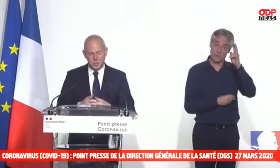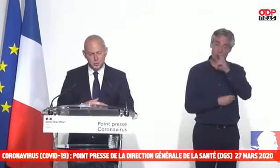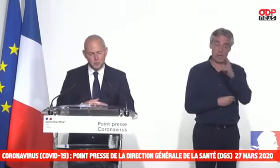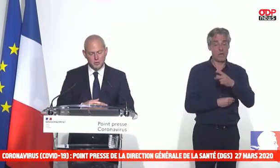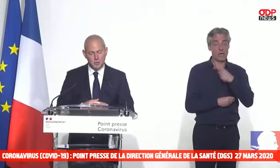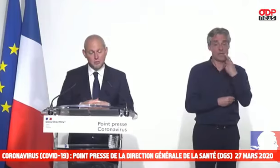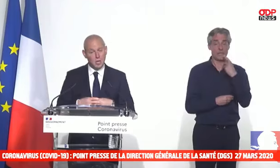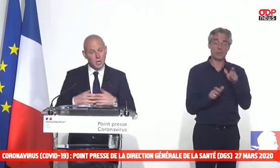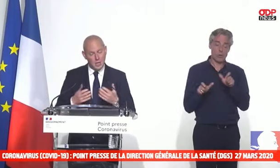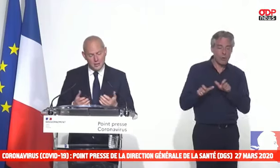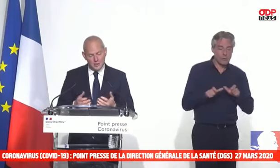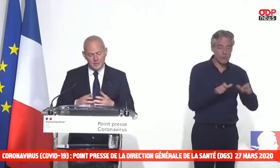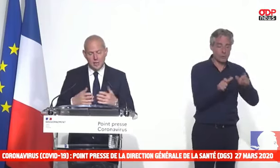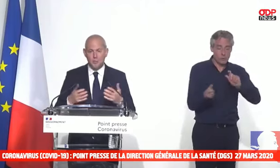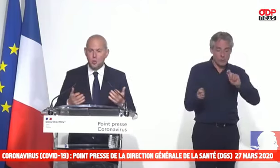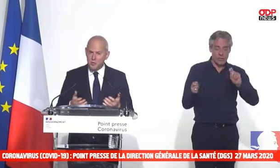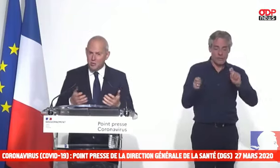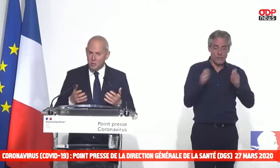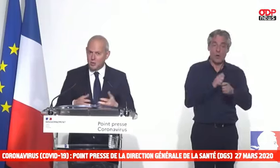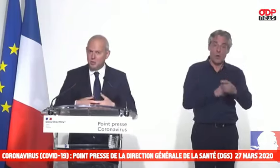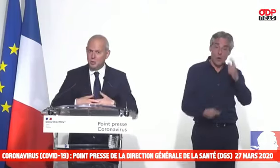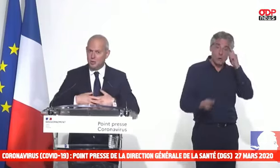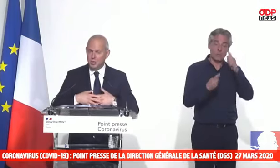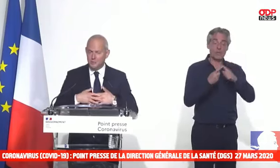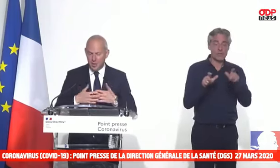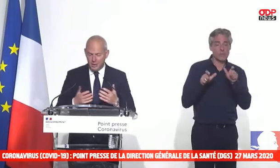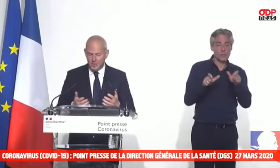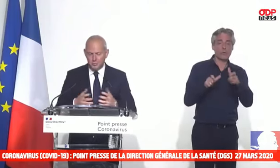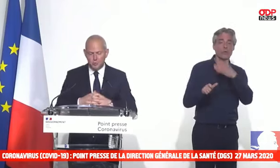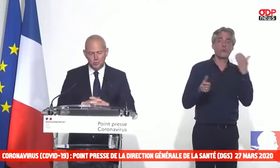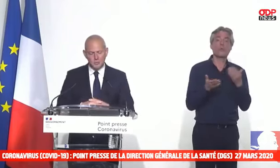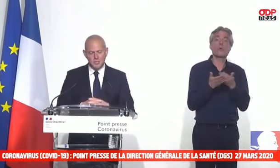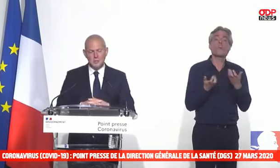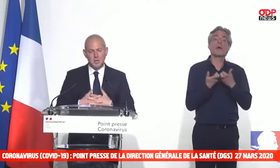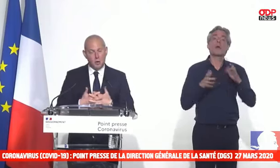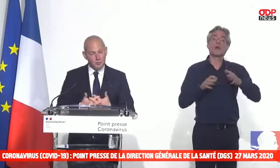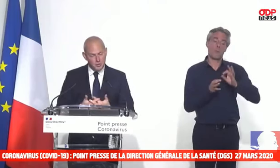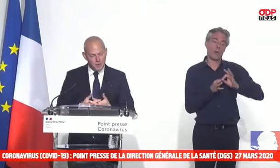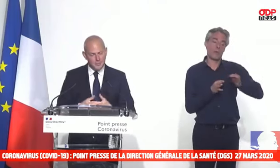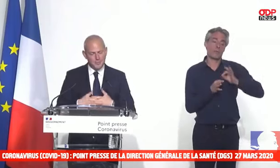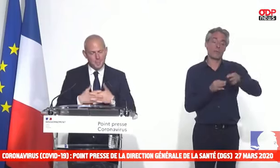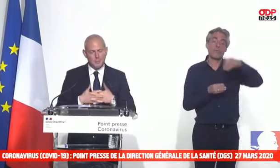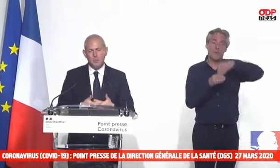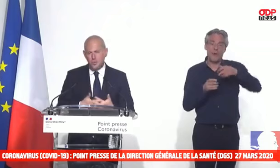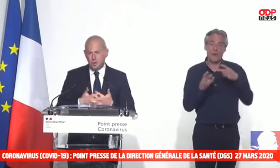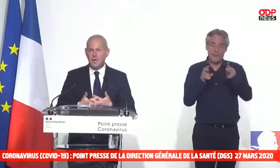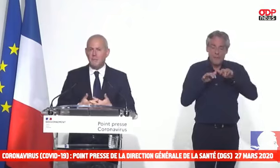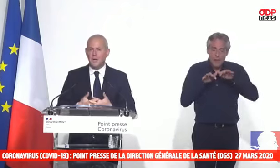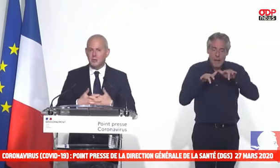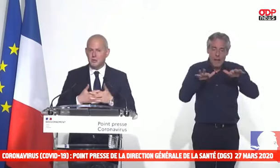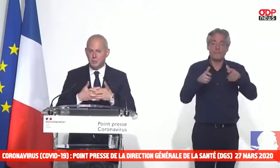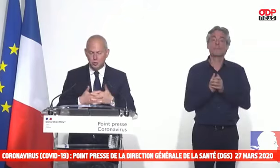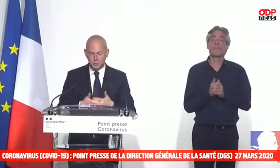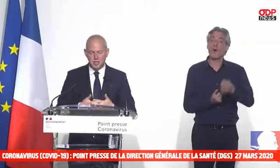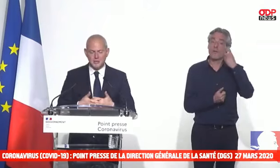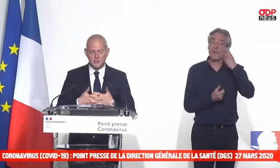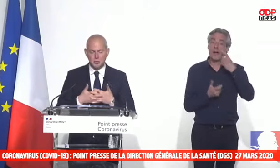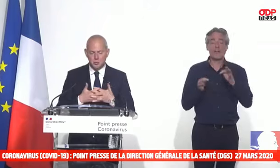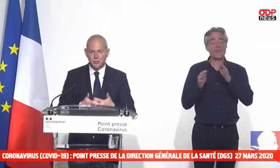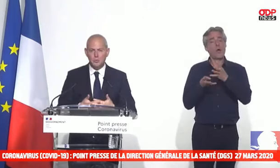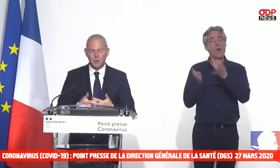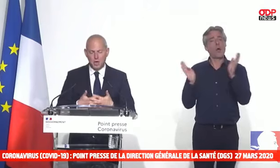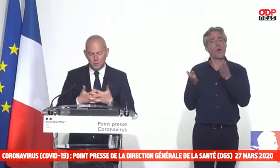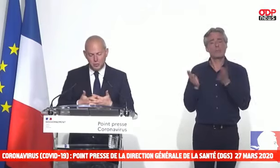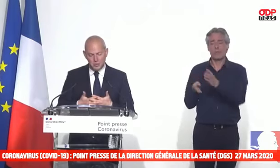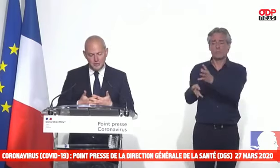de système de surveillance est nécessaire pour observer en particulier la diffusion de l'épidémie en ville, mesurer l'impact en termes d'hospitalisation,